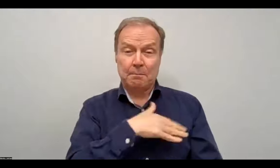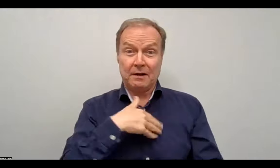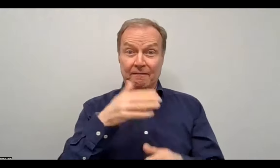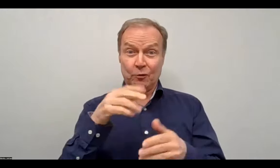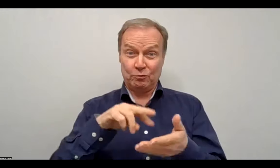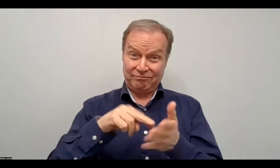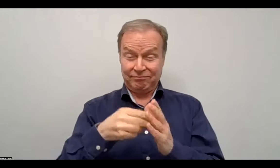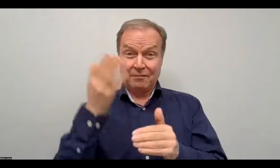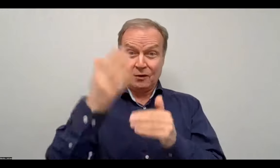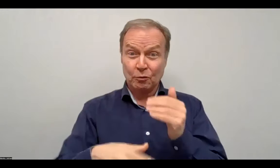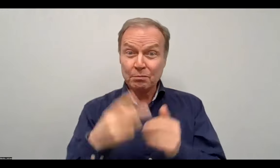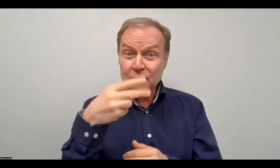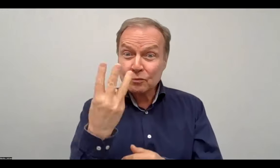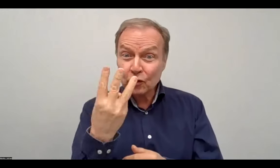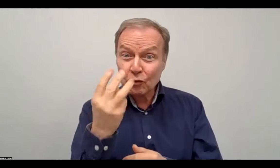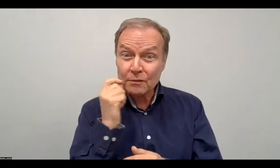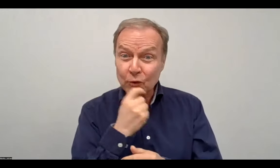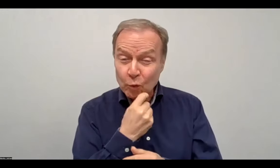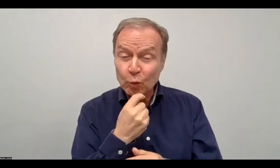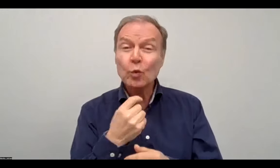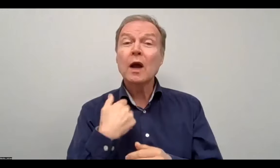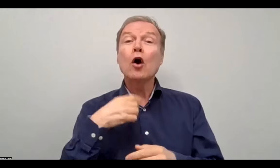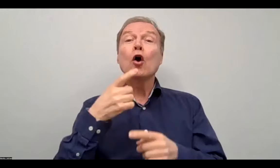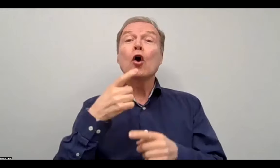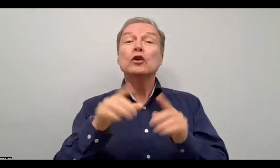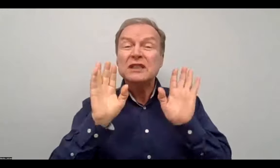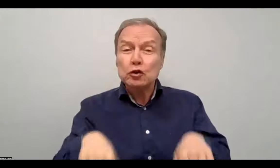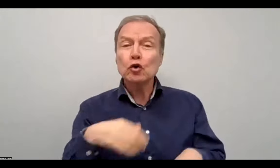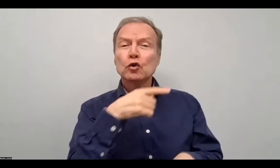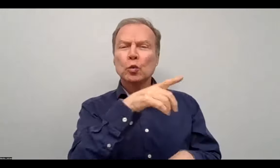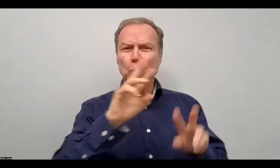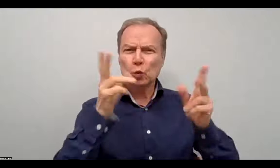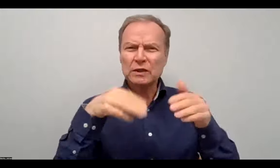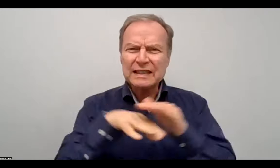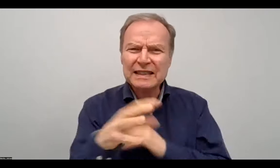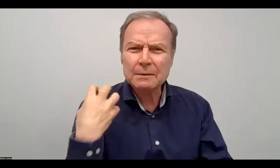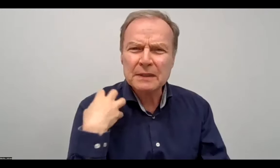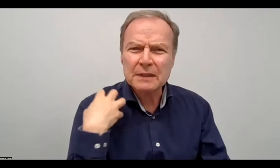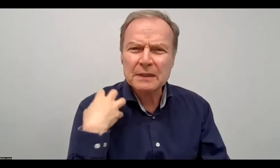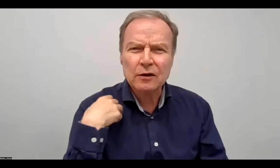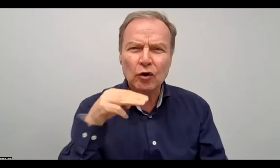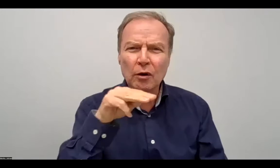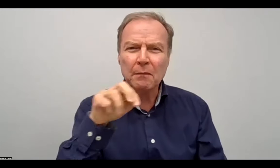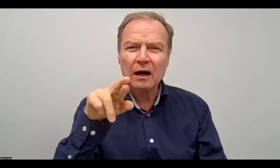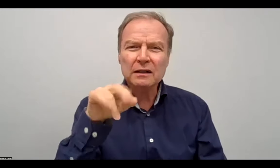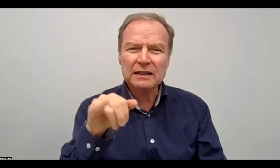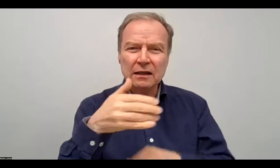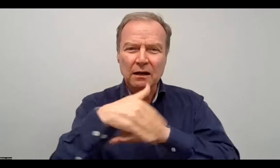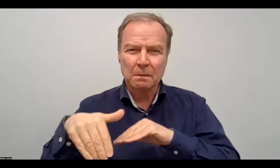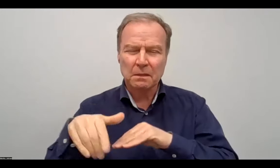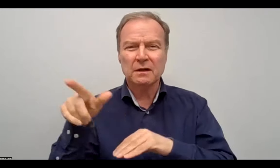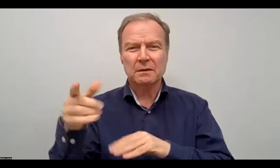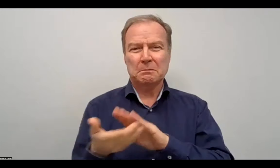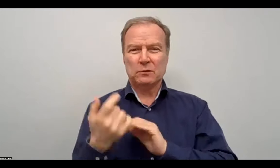tehtävästä kokeilusta ja projektista, ja me tiedetään, että se päättyy nyt joulukuun lopussa. Niin me oltiin toivottu,